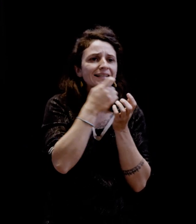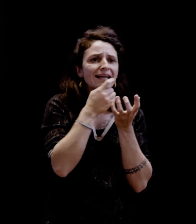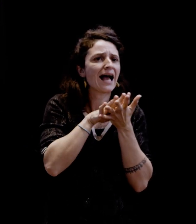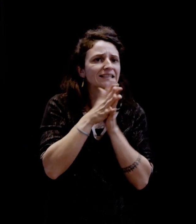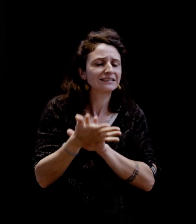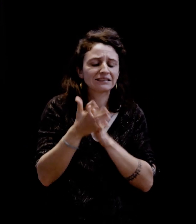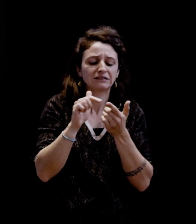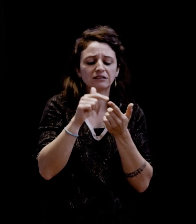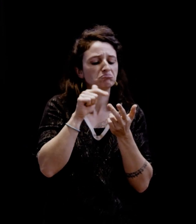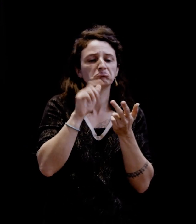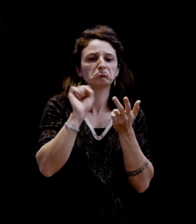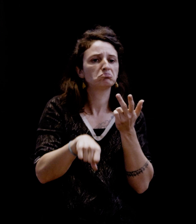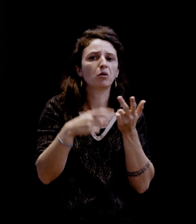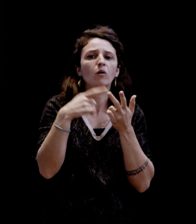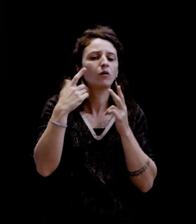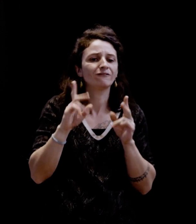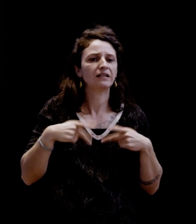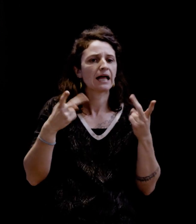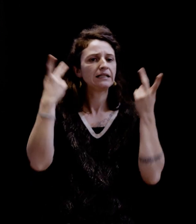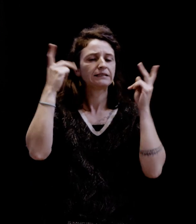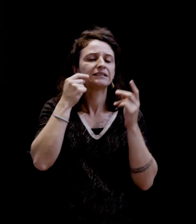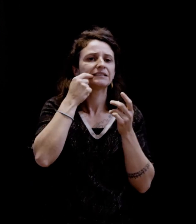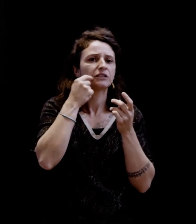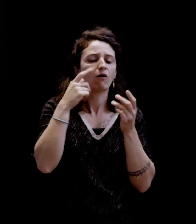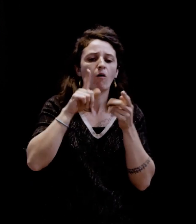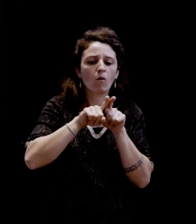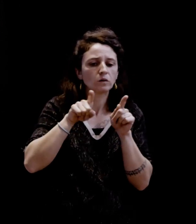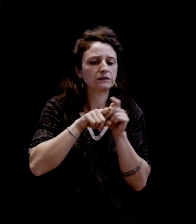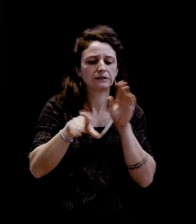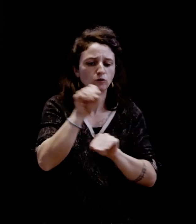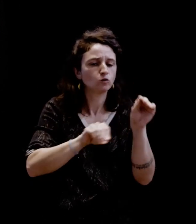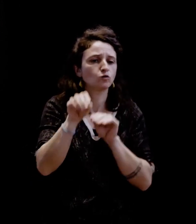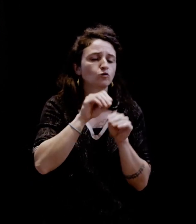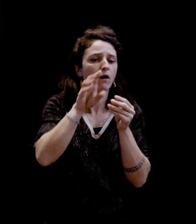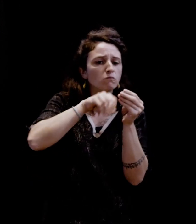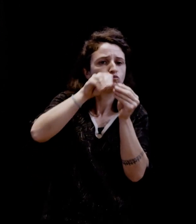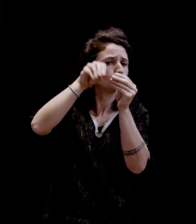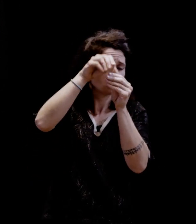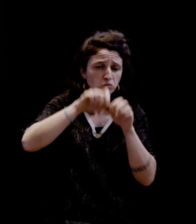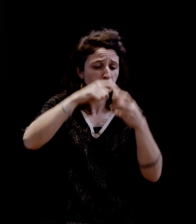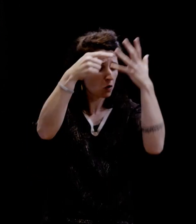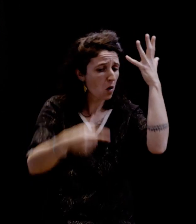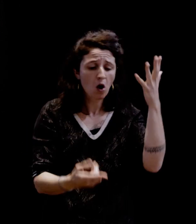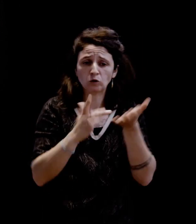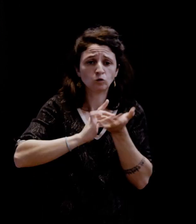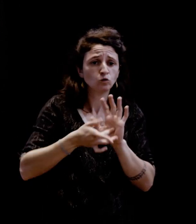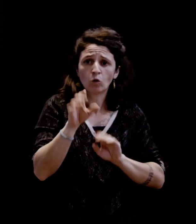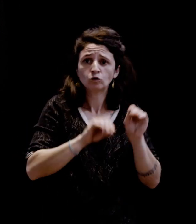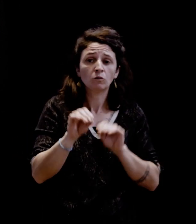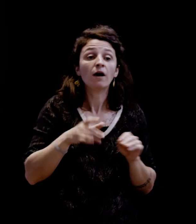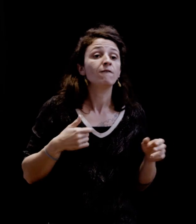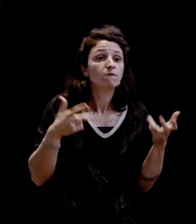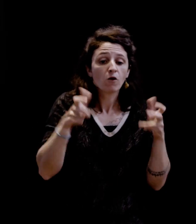dents, réhabiliter, reconstruire avec des couronnes, des appareils, etc., des implants, tout. Je ne veux pas